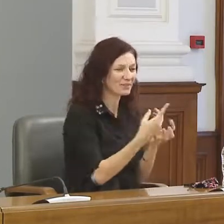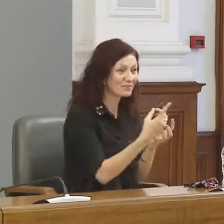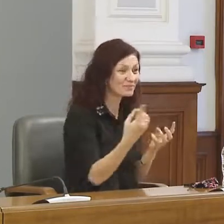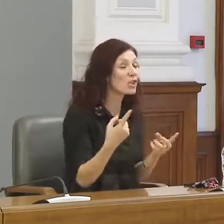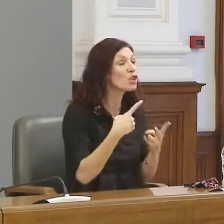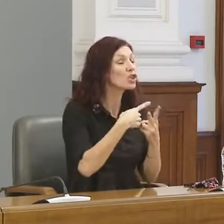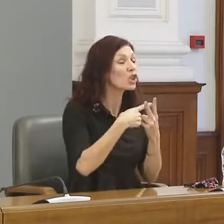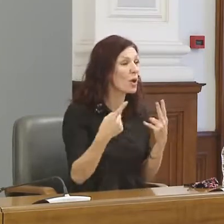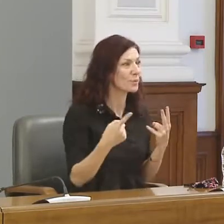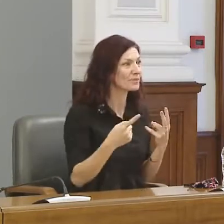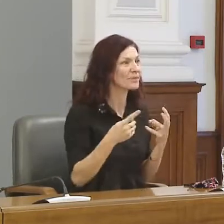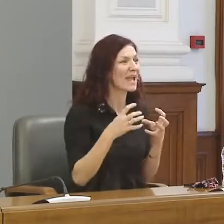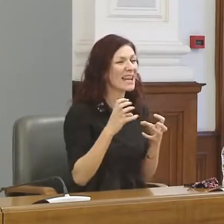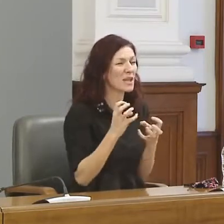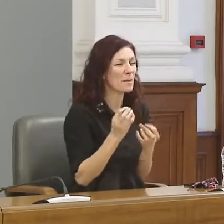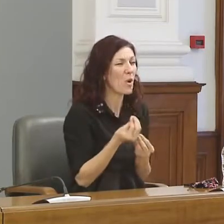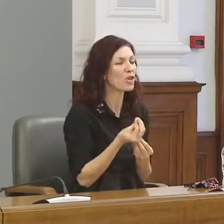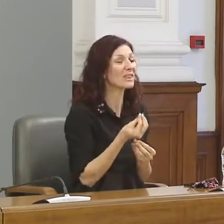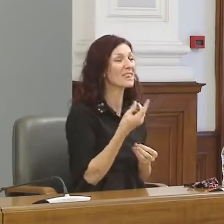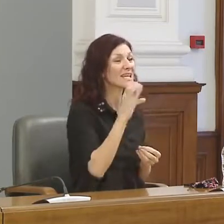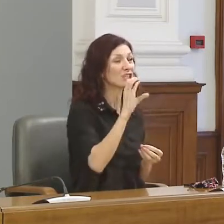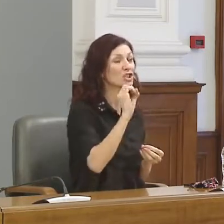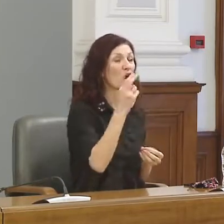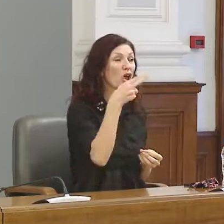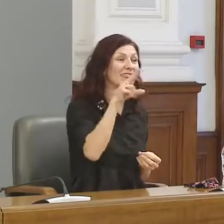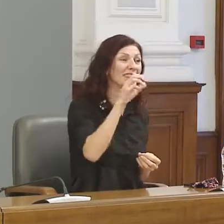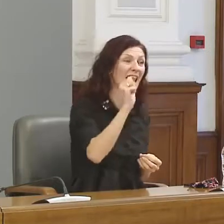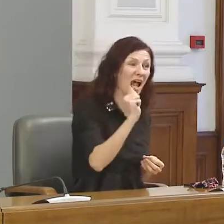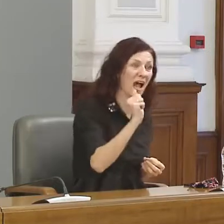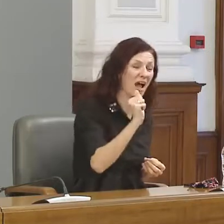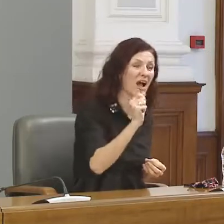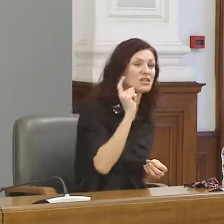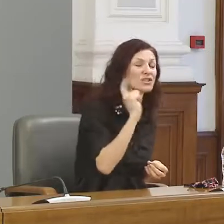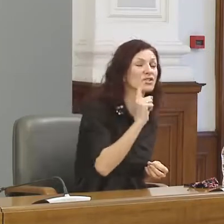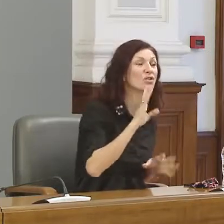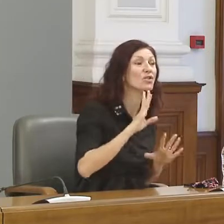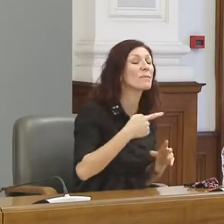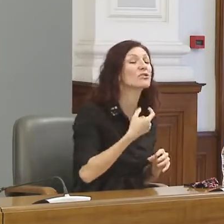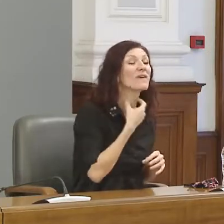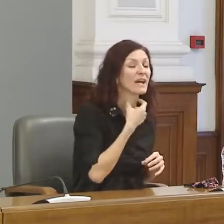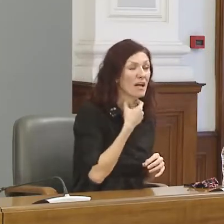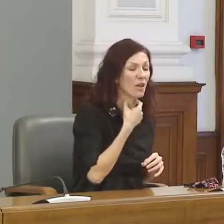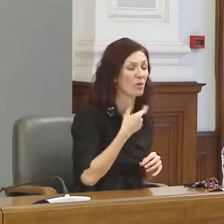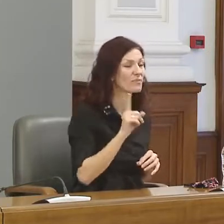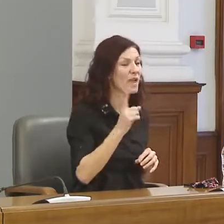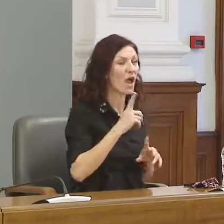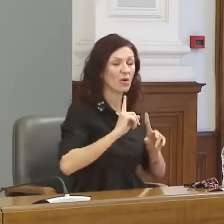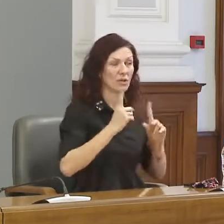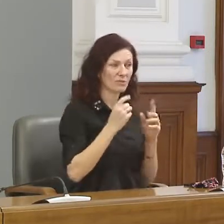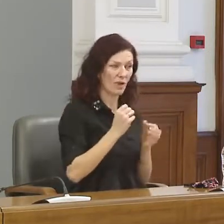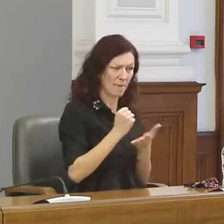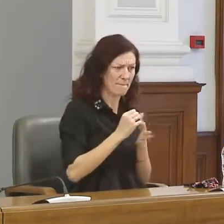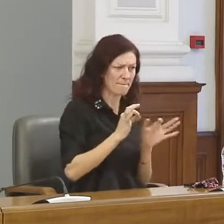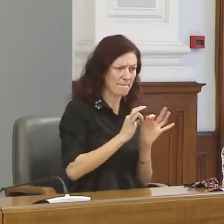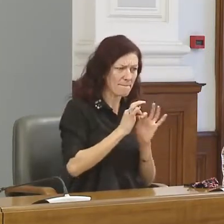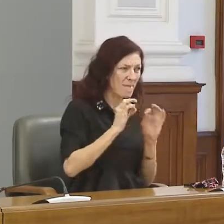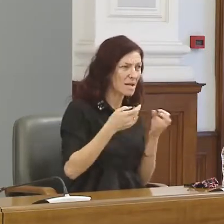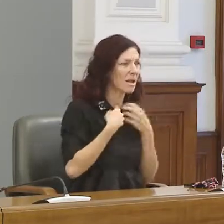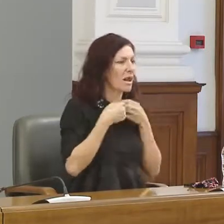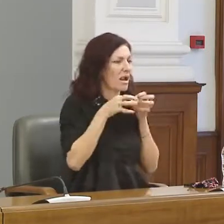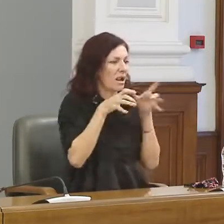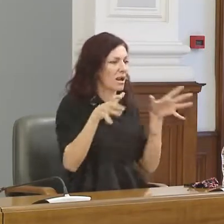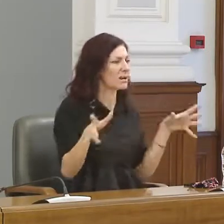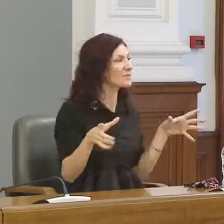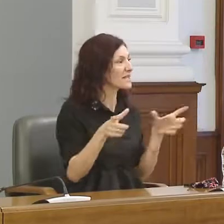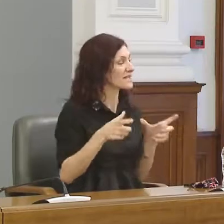сода, защото коронавирусът започва от гърлото. И ако не вземеш веднага мерки, не само, че заразяваш семейството си